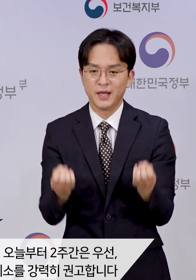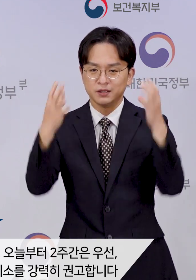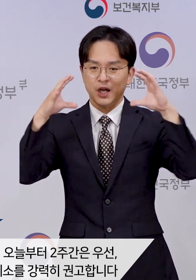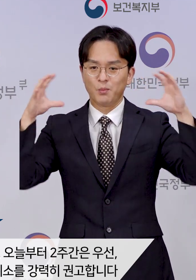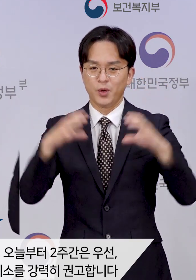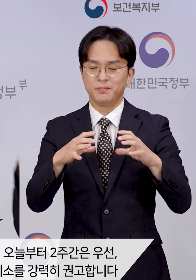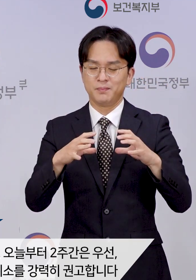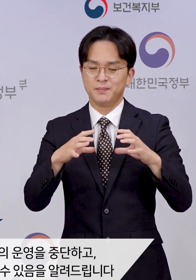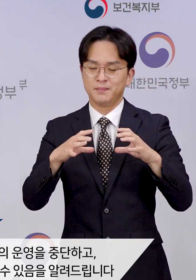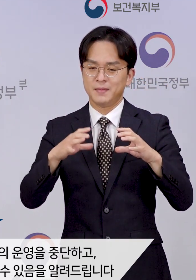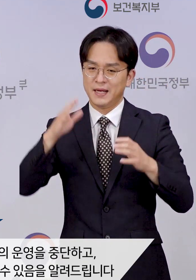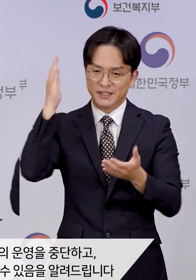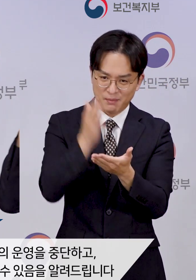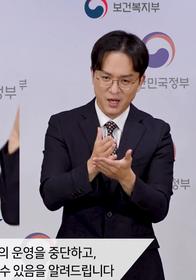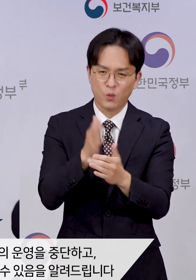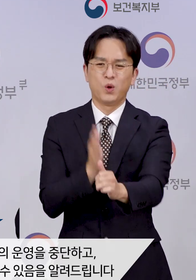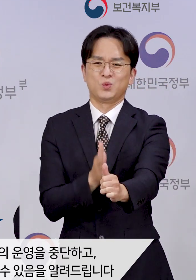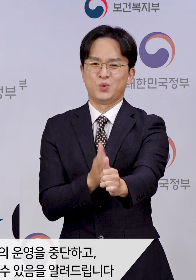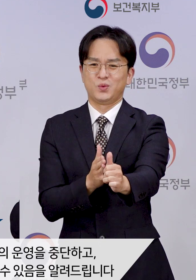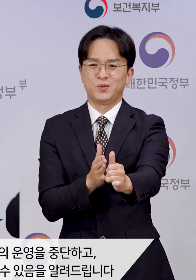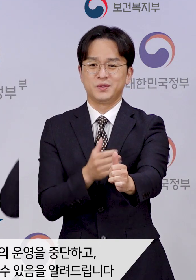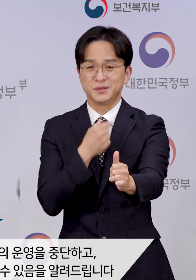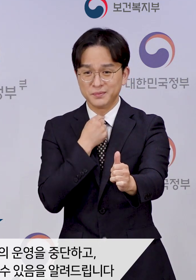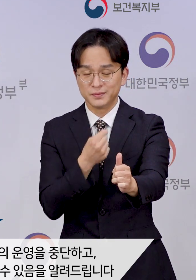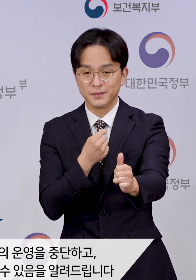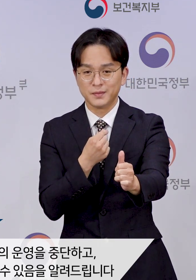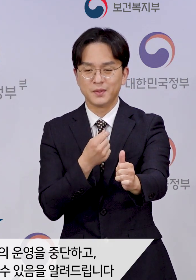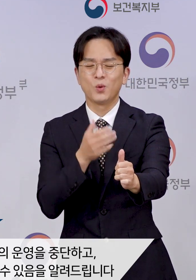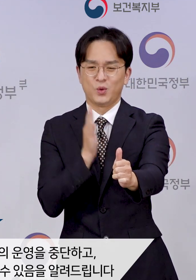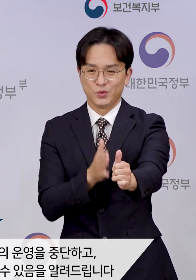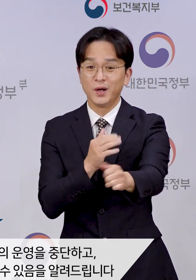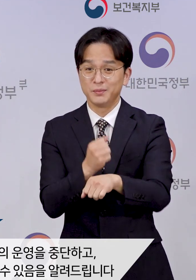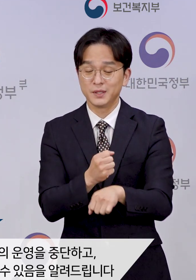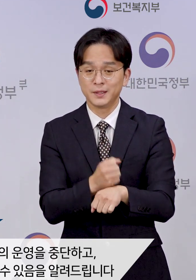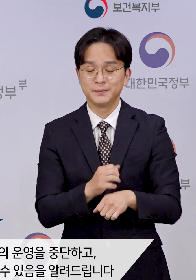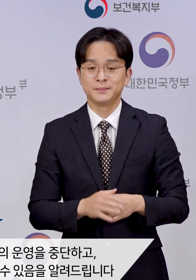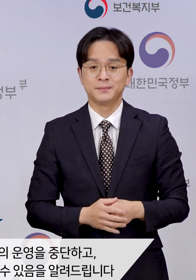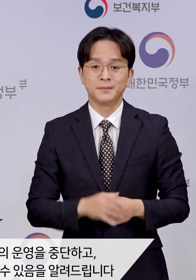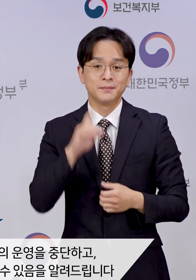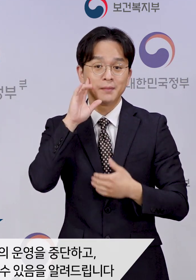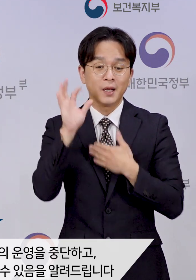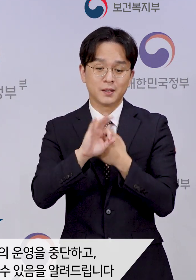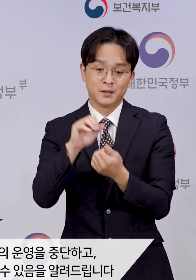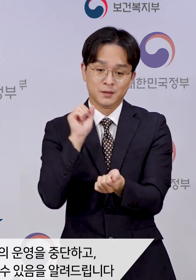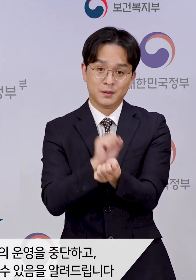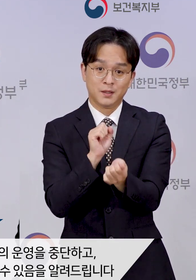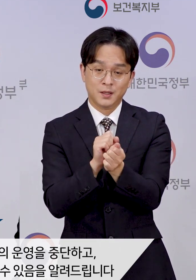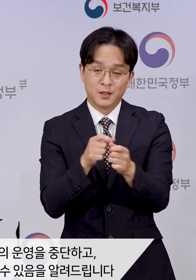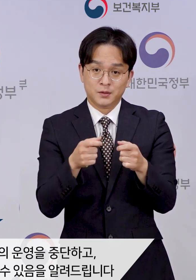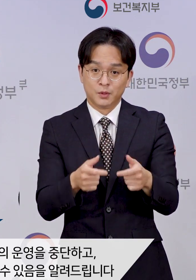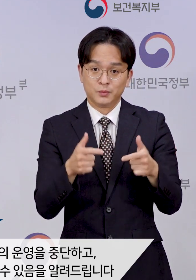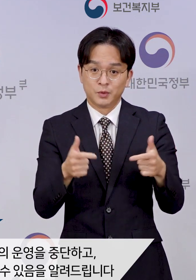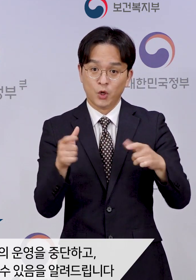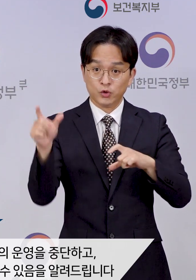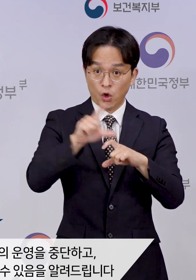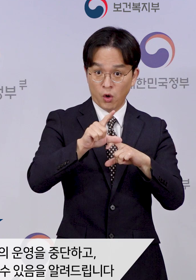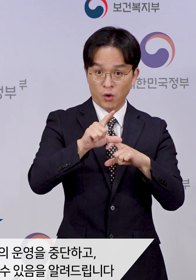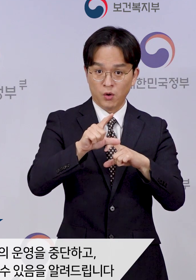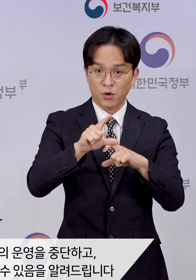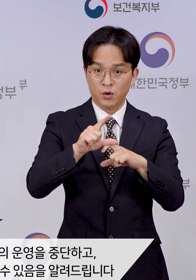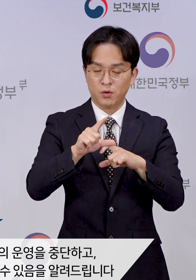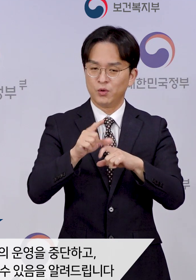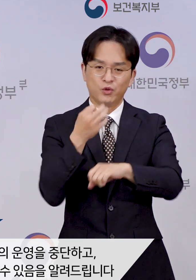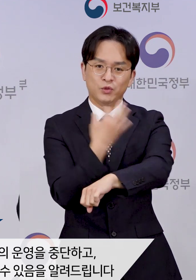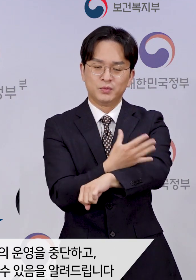권고합니다. 그 이전에도 감염 확산 상황이 악화되는 경우 고위험 시설의 운영을 중단하고